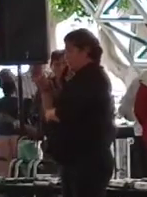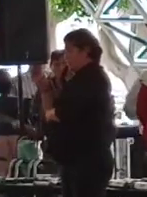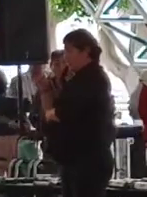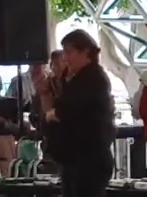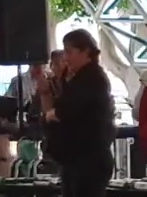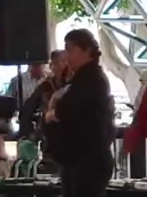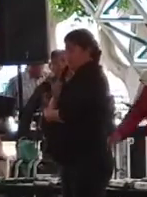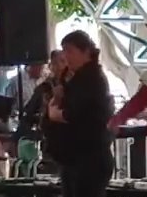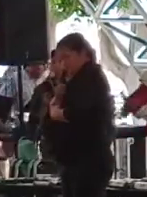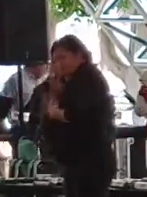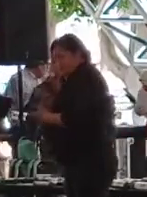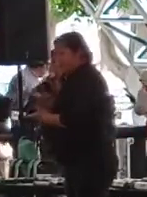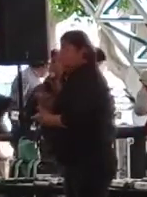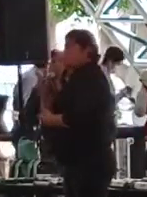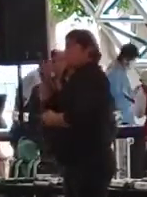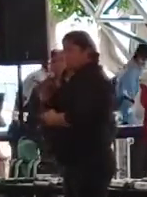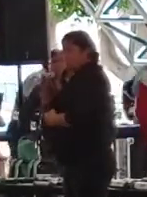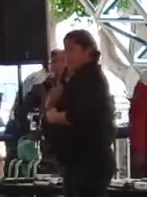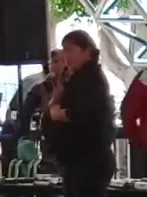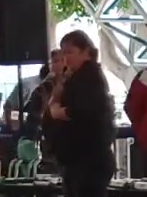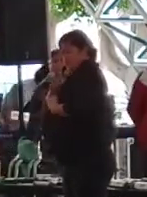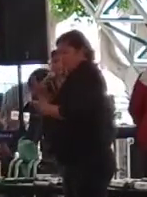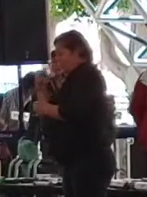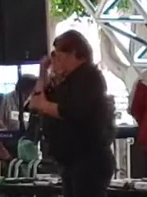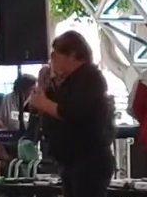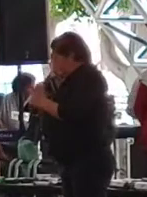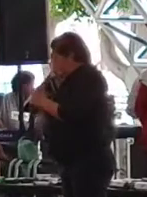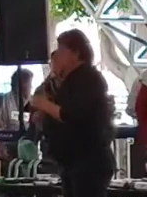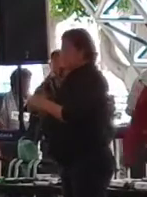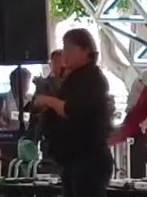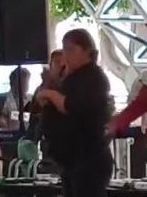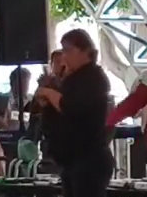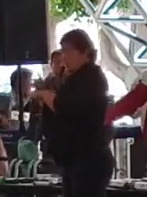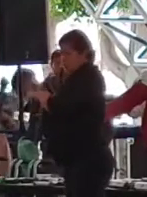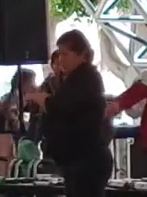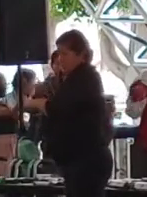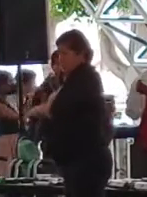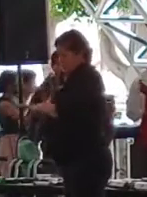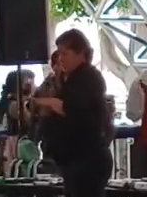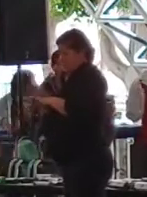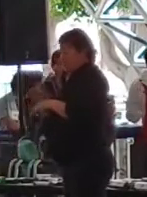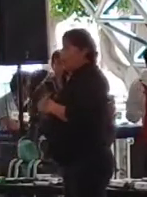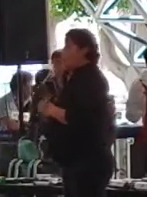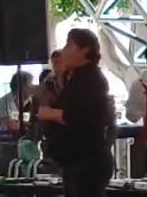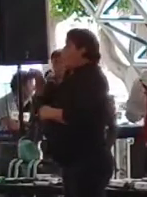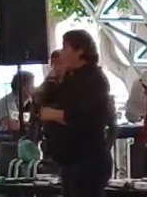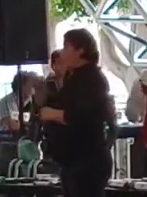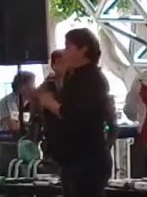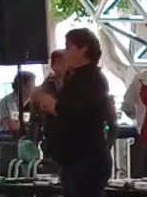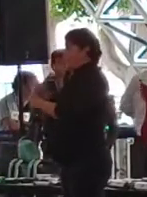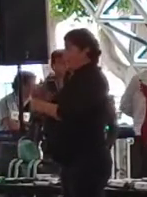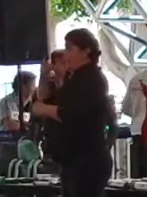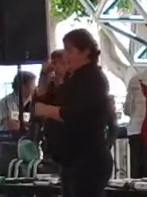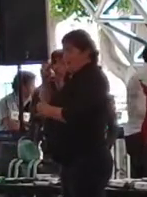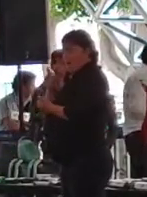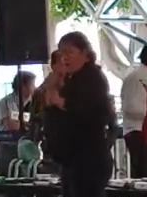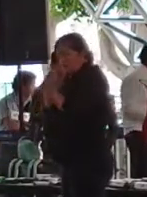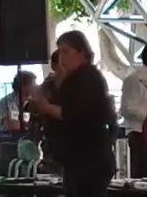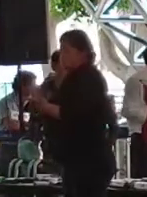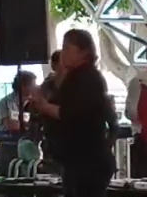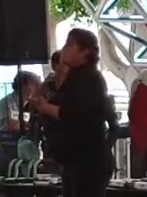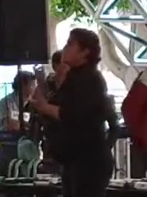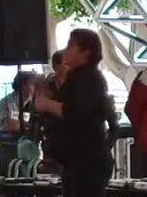que entreguemos el alma cada día en lo que hacemos. Tenemos la oportunidad de servir y eso tenemos que agradecerlo